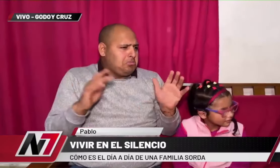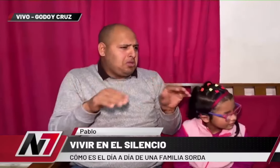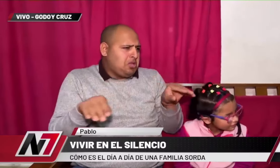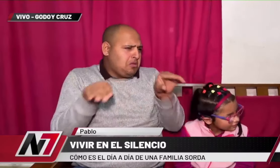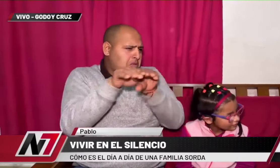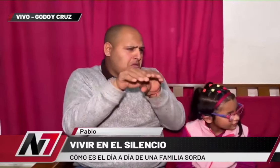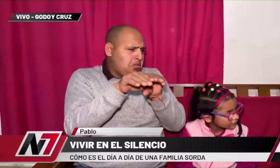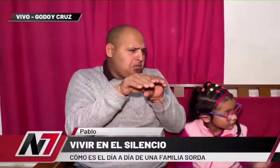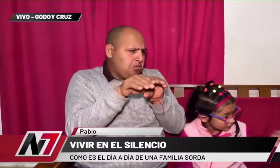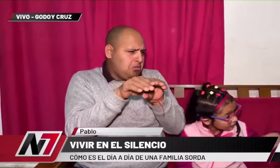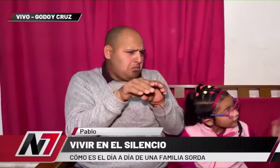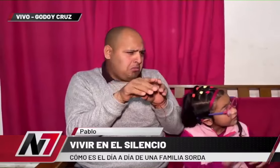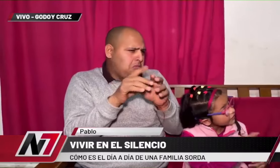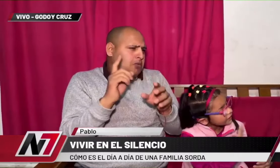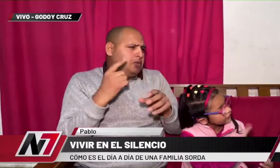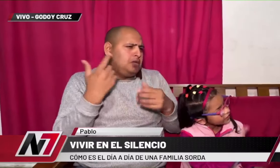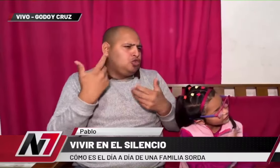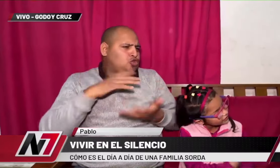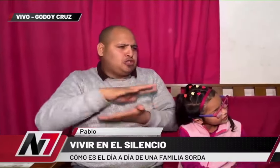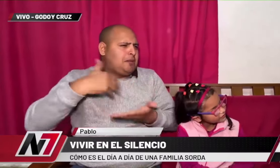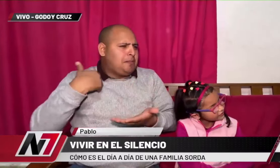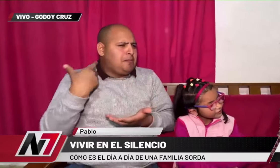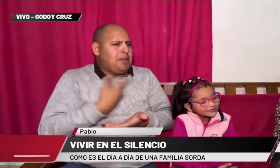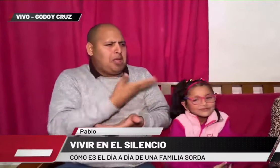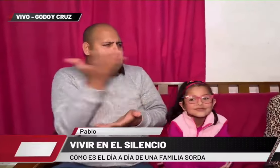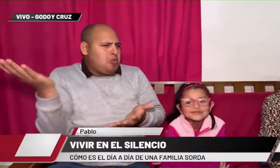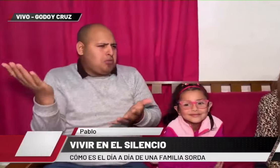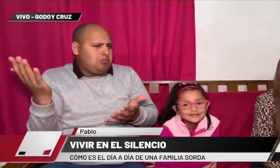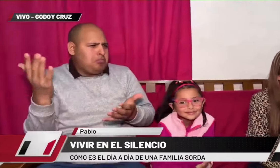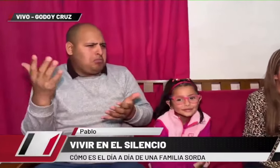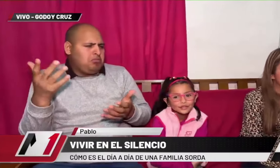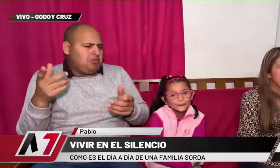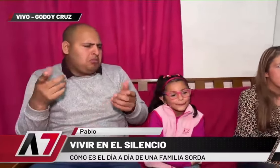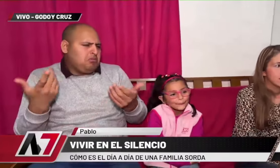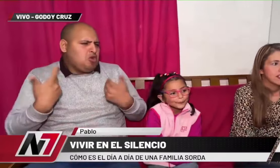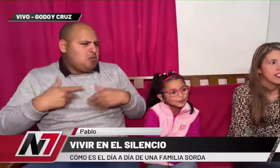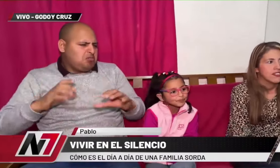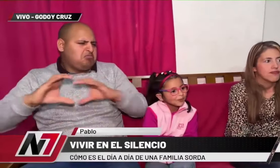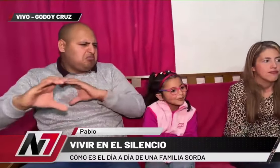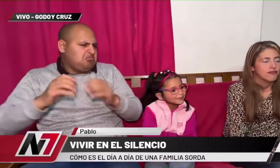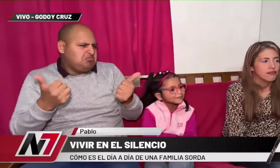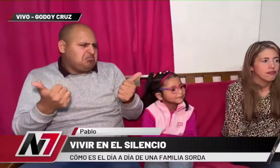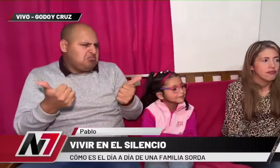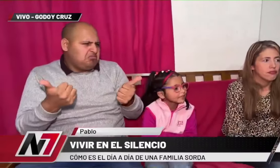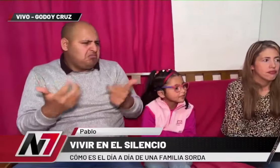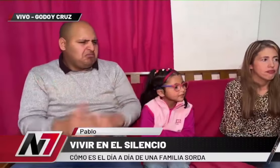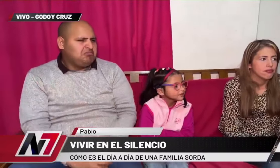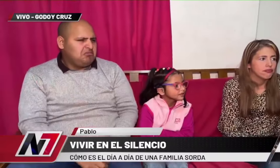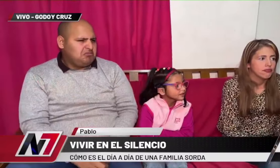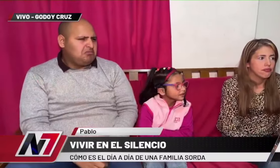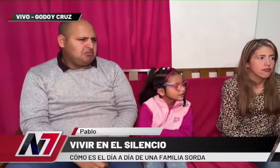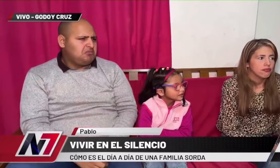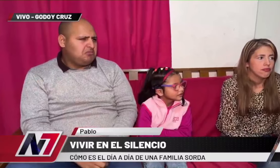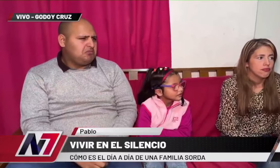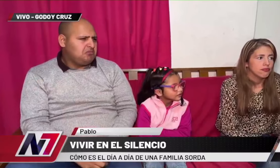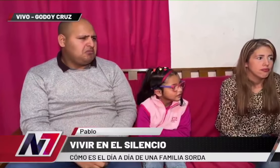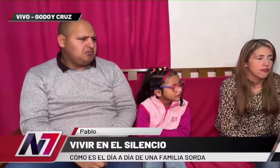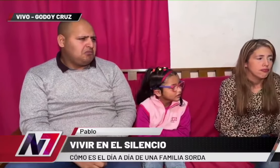Nosotros nos sentimos normal, ¿sí? Uh-huh. Como cualquier persona. Claro, de hecho es así. La sociedad de los oyentes, porque no tenemos problema en